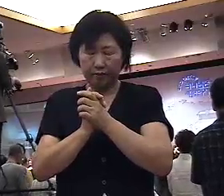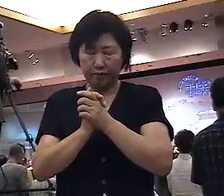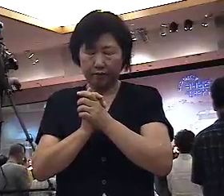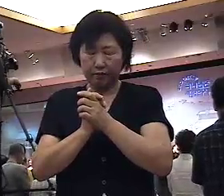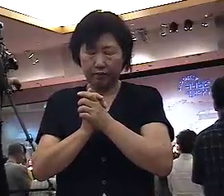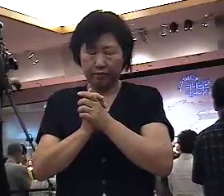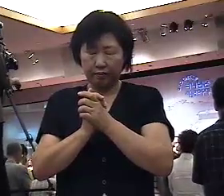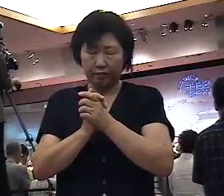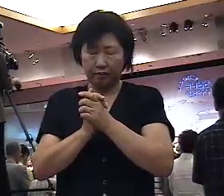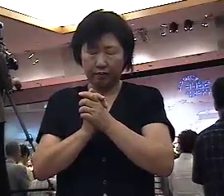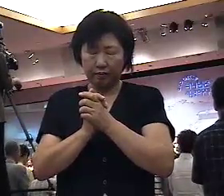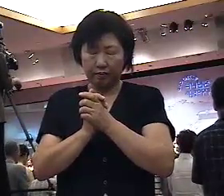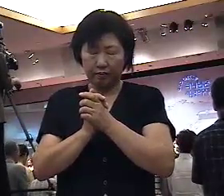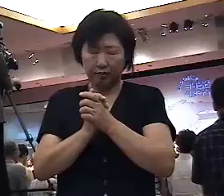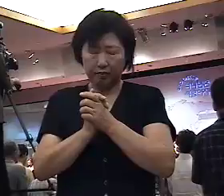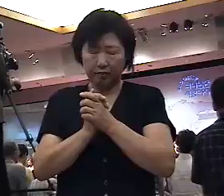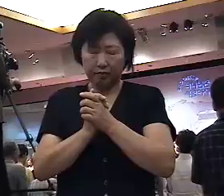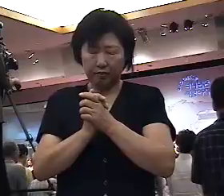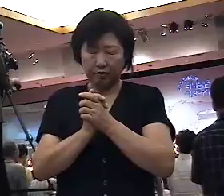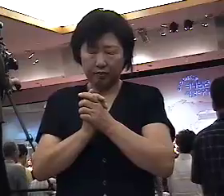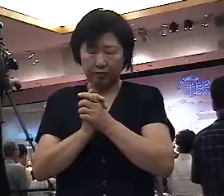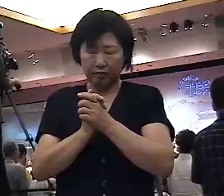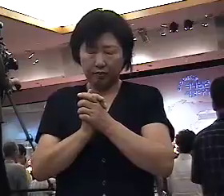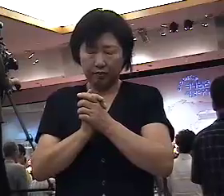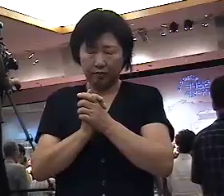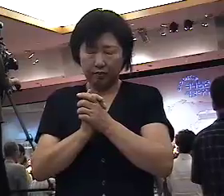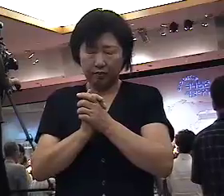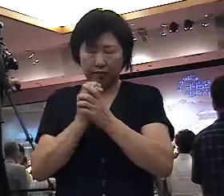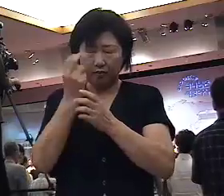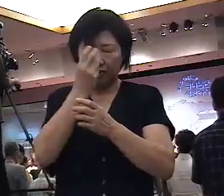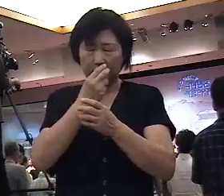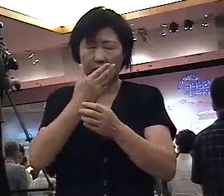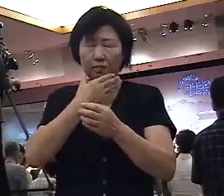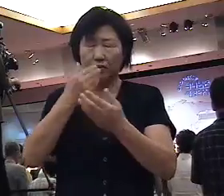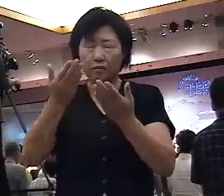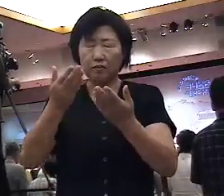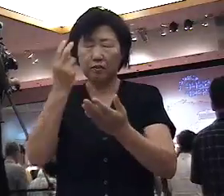여호와는 내게 복을 주시고 너를 지키시기를 원하며